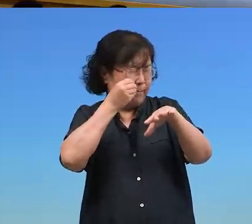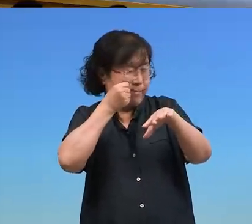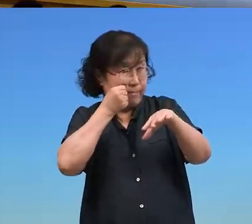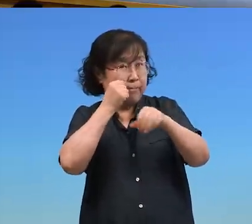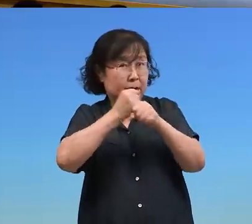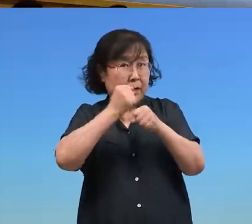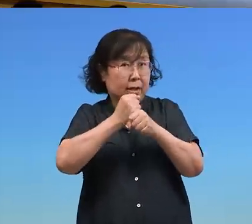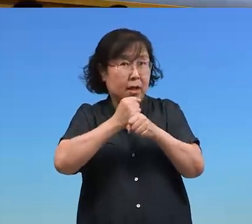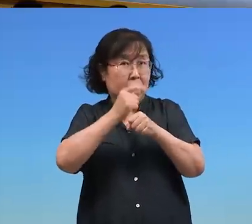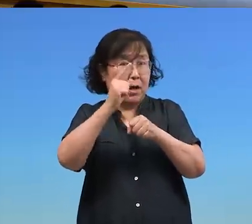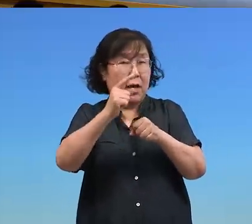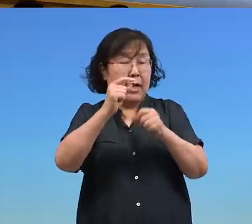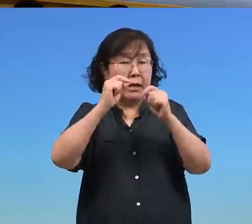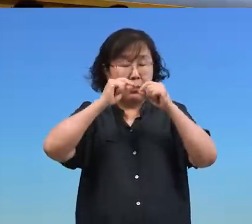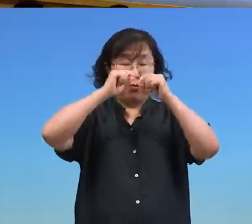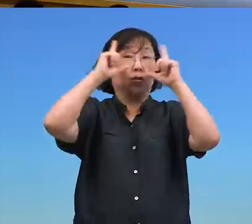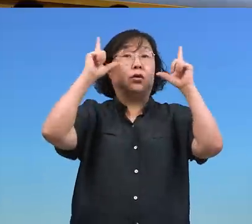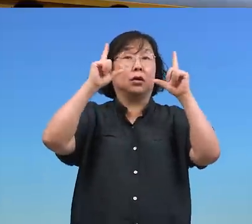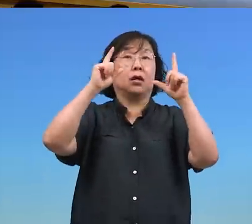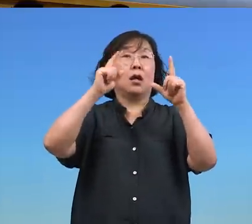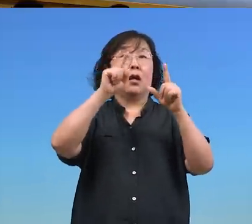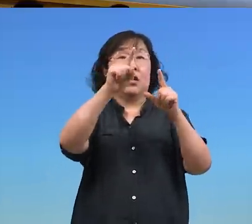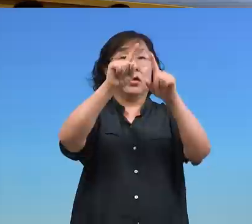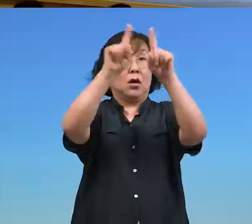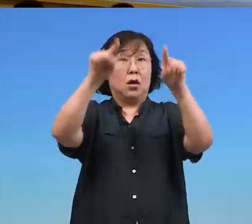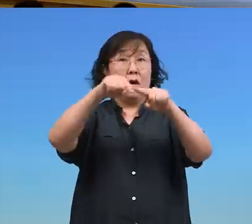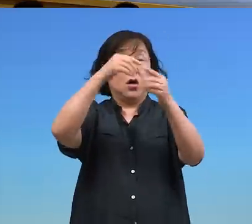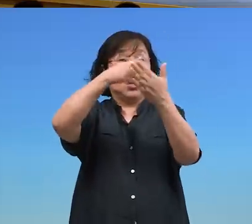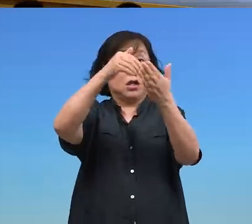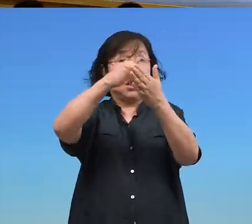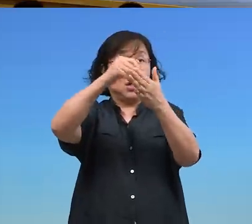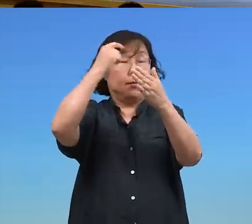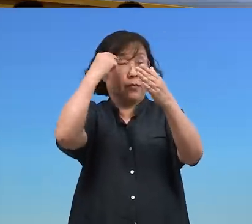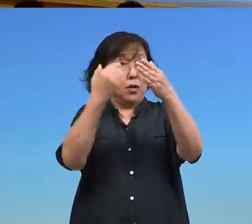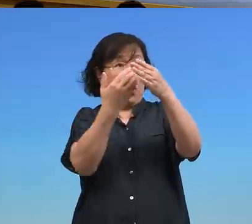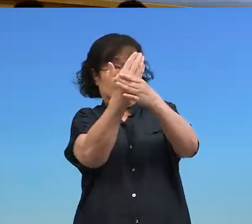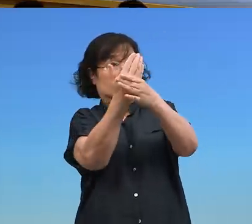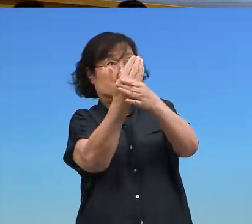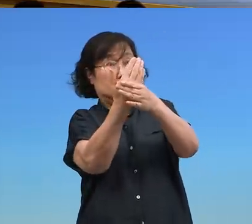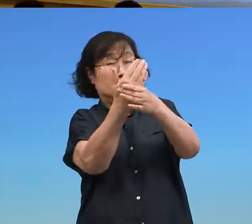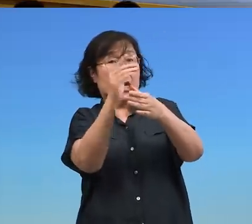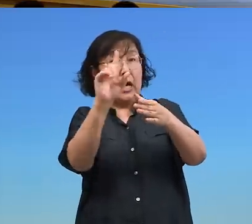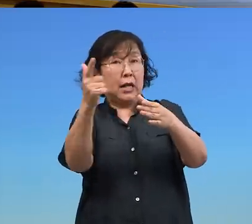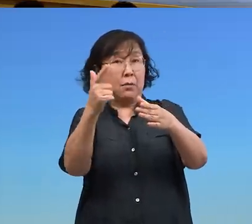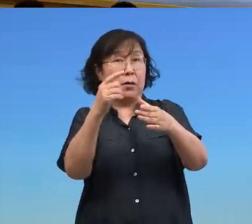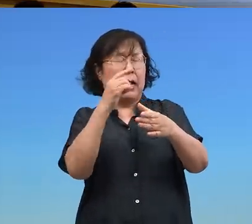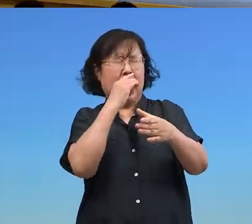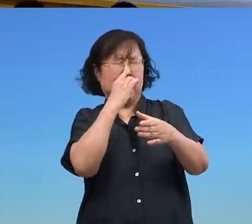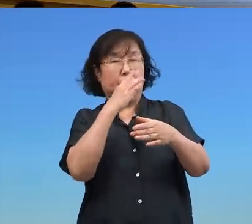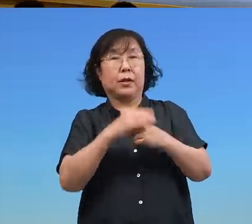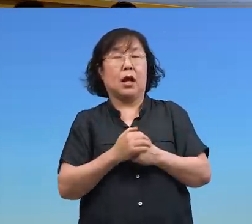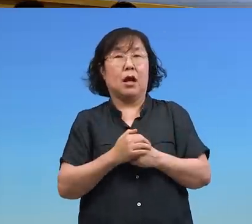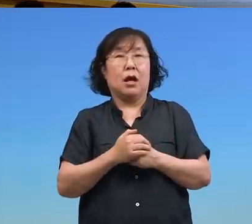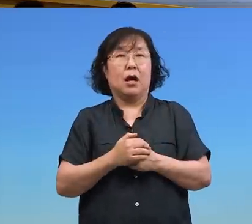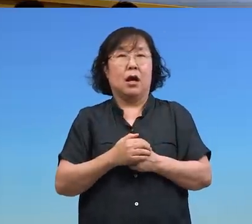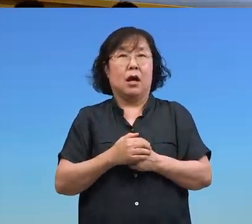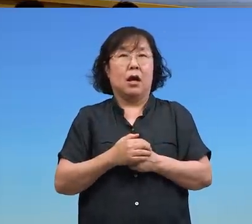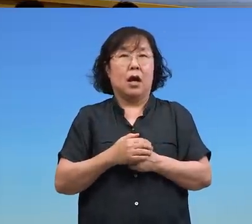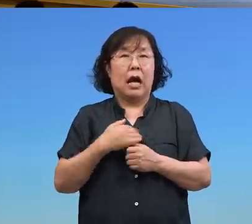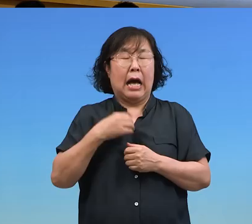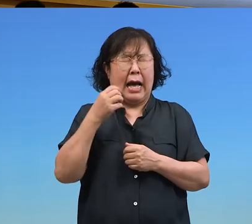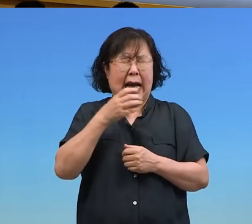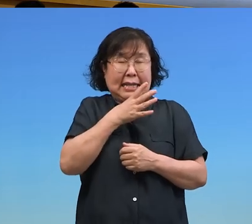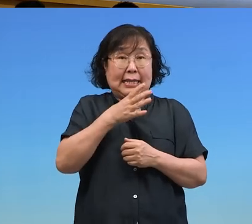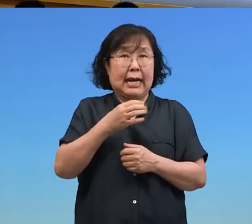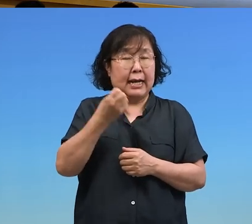일어났는데 저 노란 표지가 안 떠오르면은 여러분은 진짜 제가 여러분의 담임선생님입니다 어우 꿀밤 맞겠다 이렇게